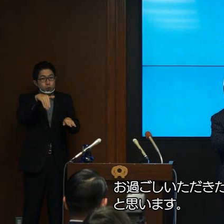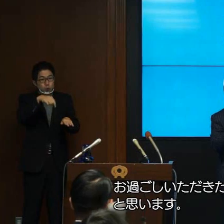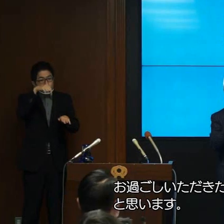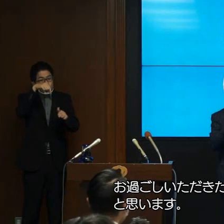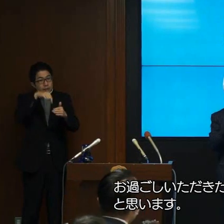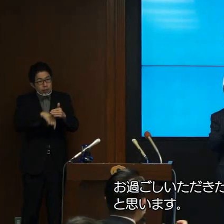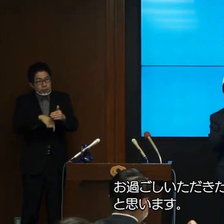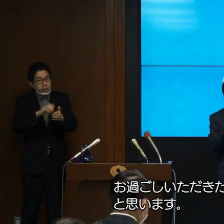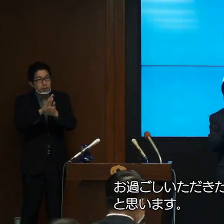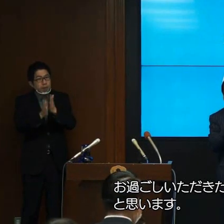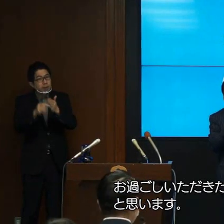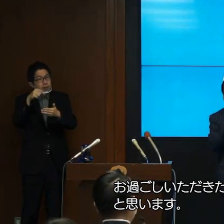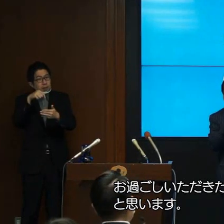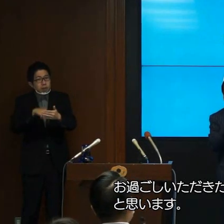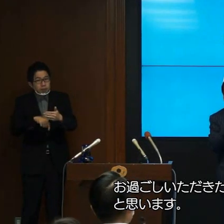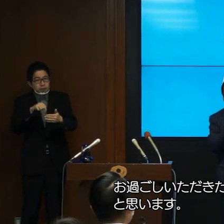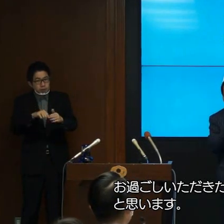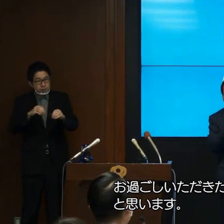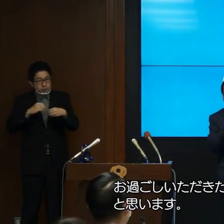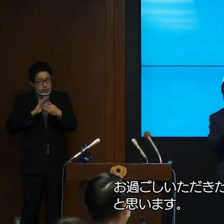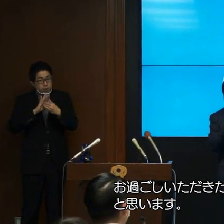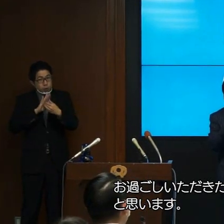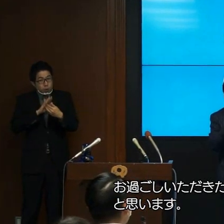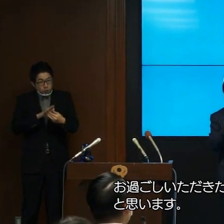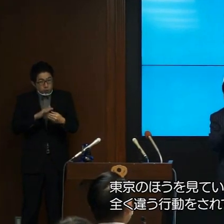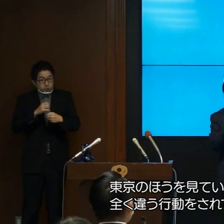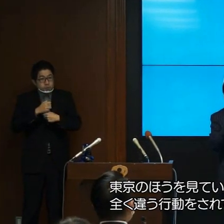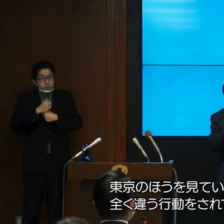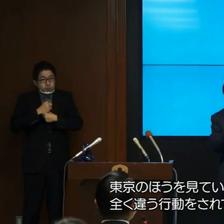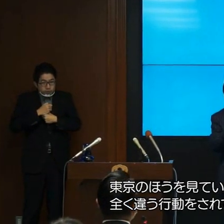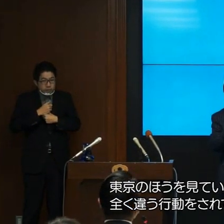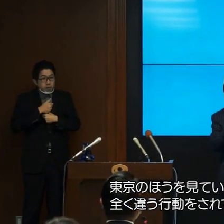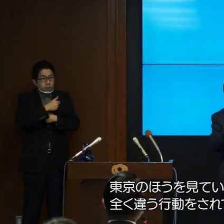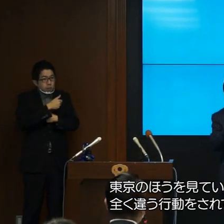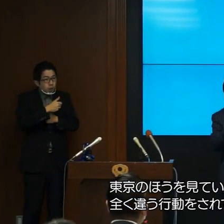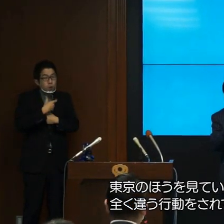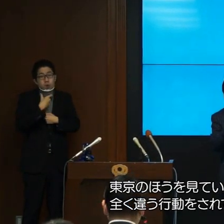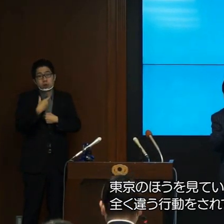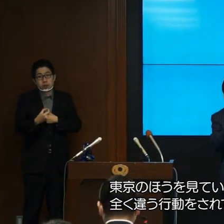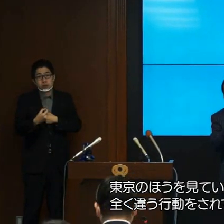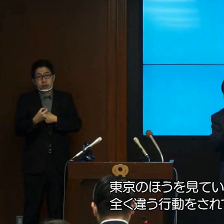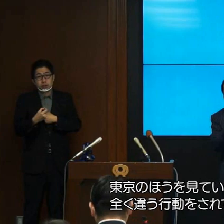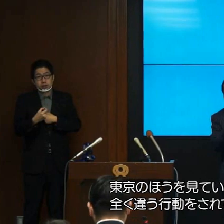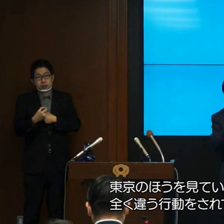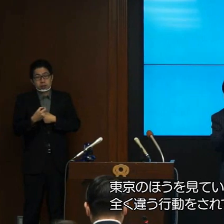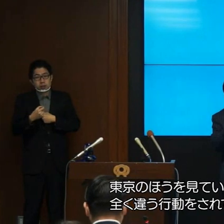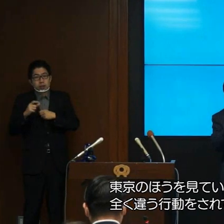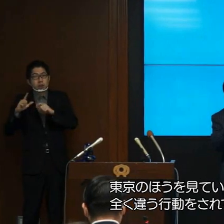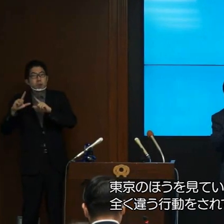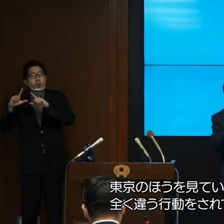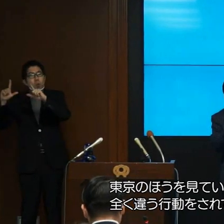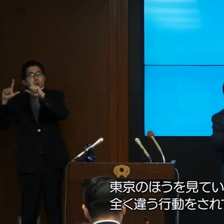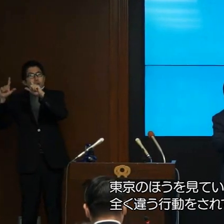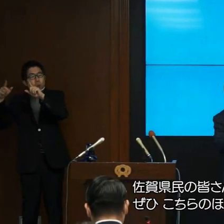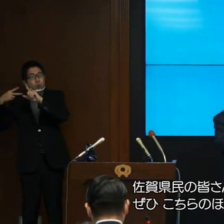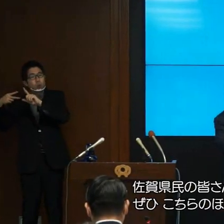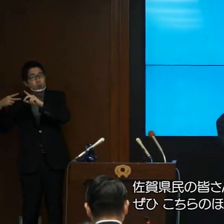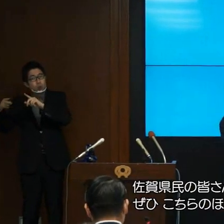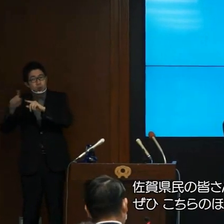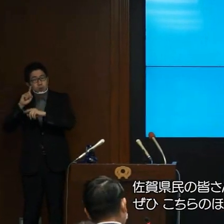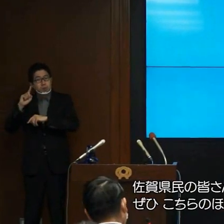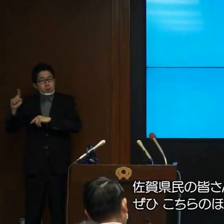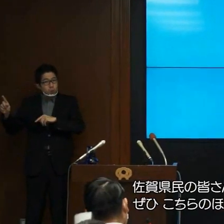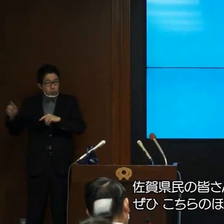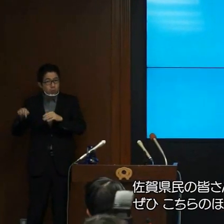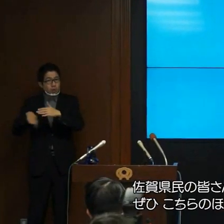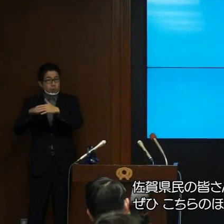たいというふうに、申し上げたいと思います。東京の報道を見ていると全く違う報道されておりますけれども、佐賀県民